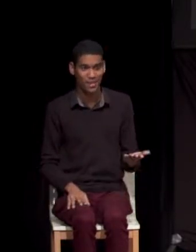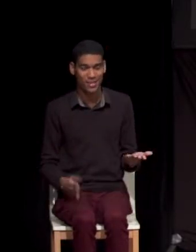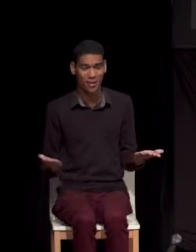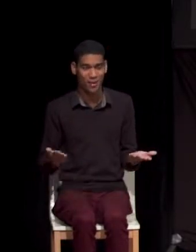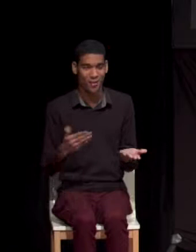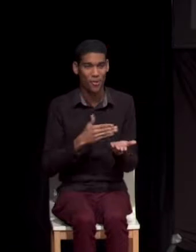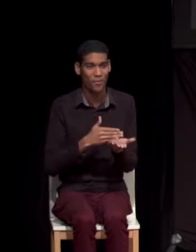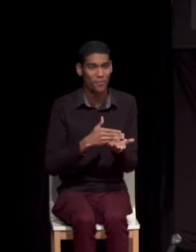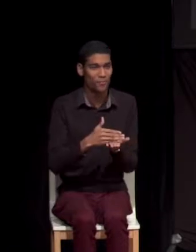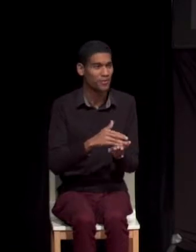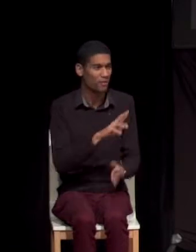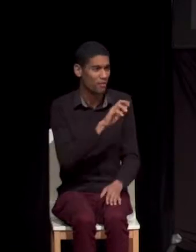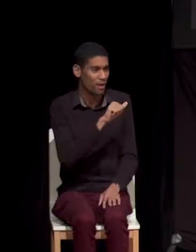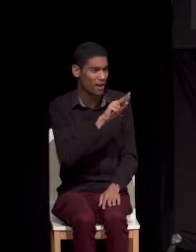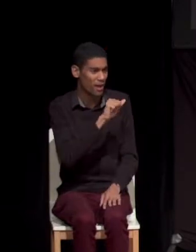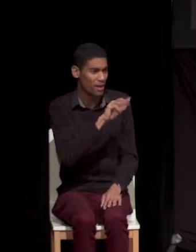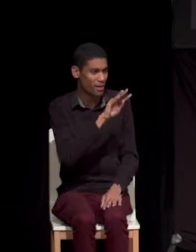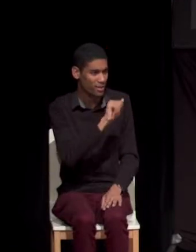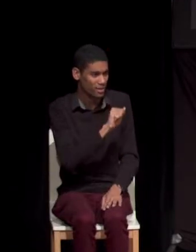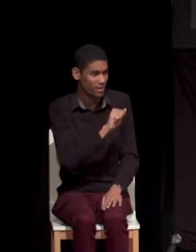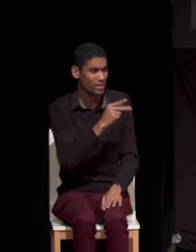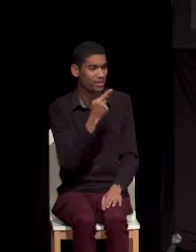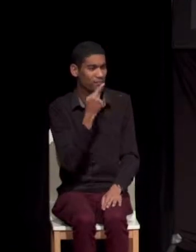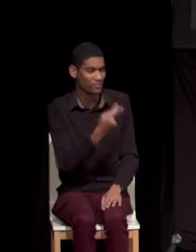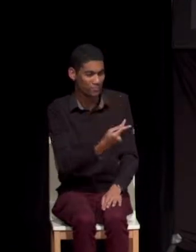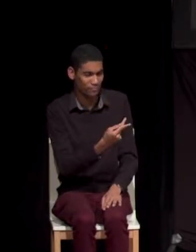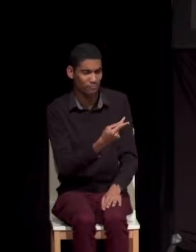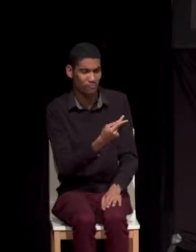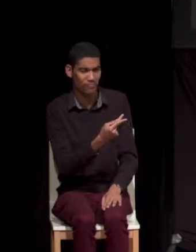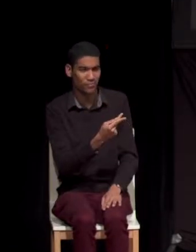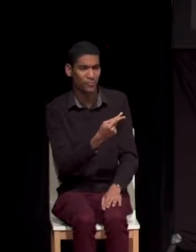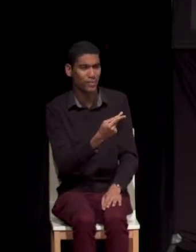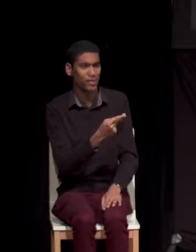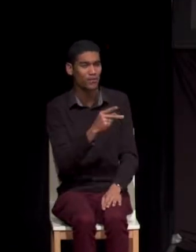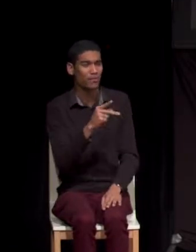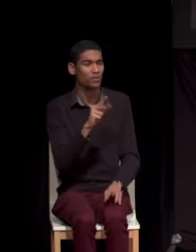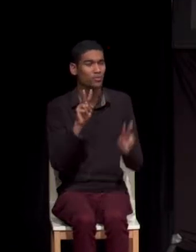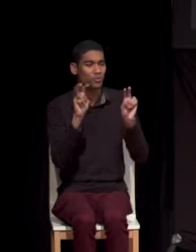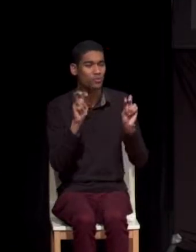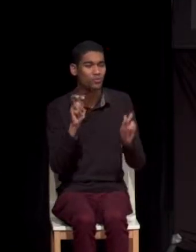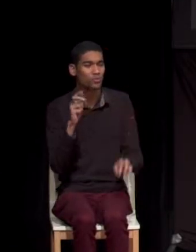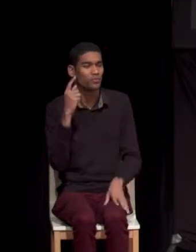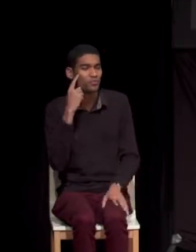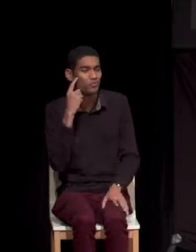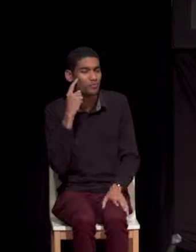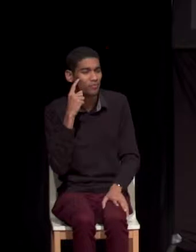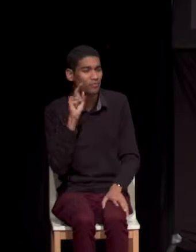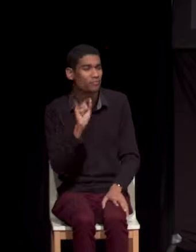inicial, Renata, né? Que a Renata propôs, de pensar, já se colocar